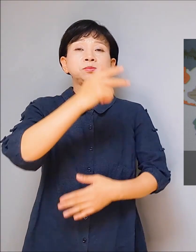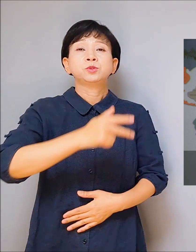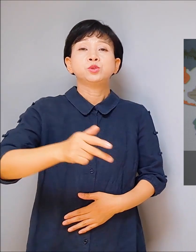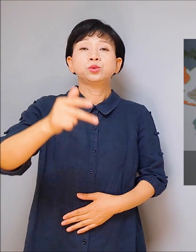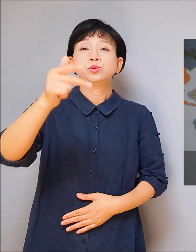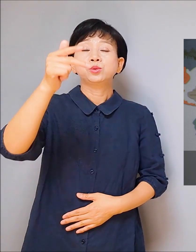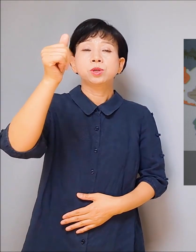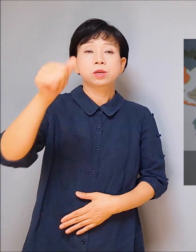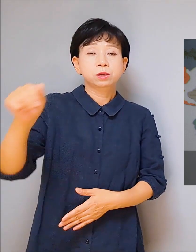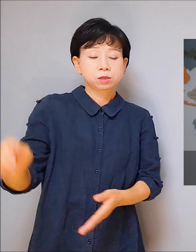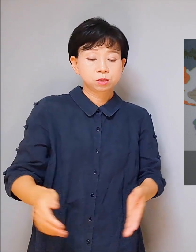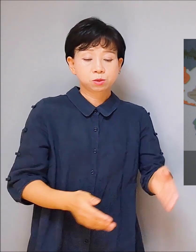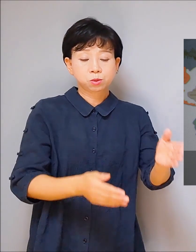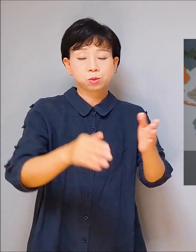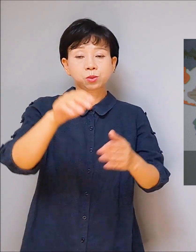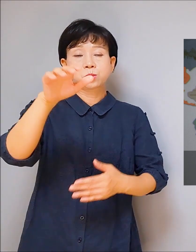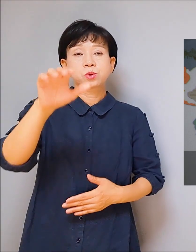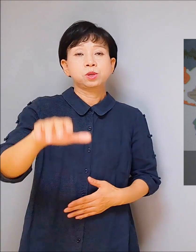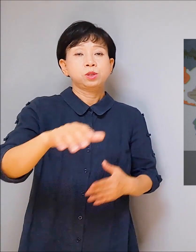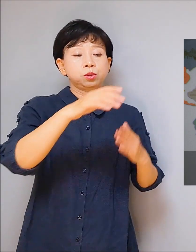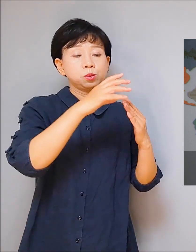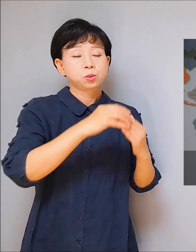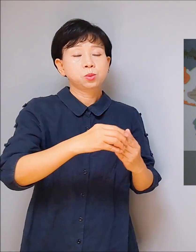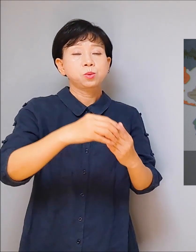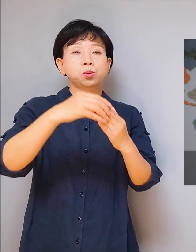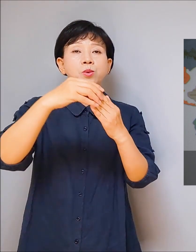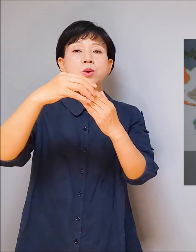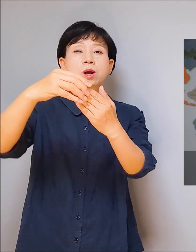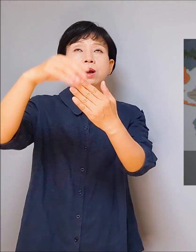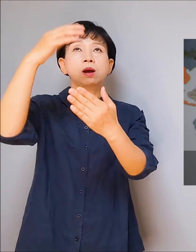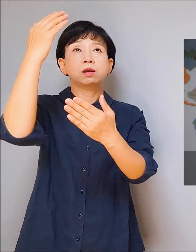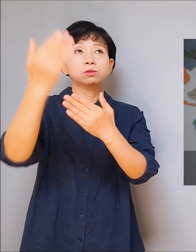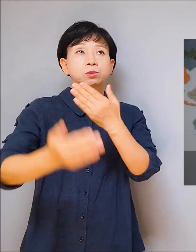하나님 주의 길로